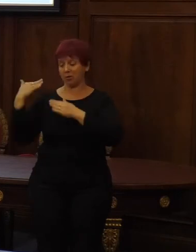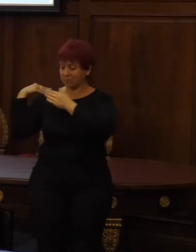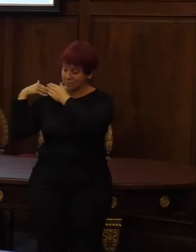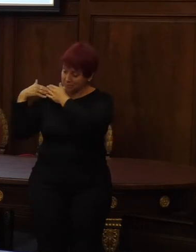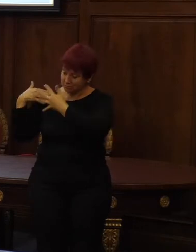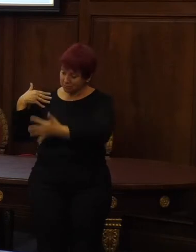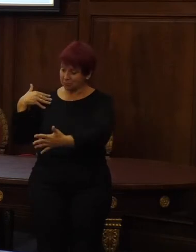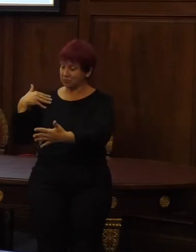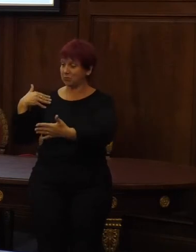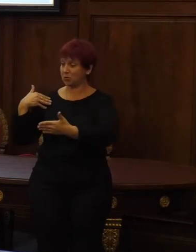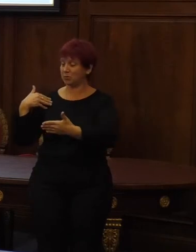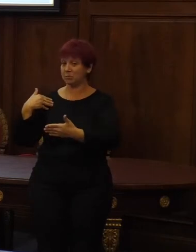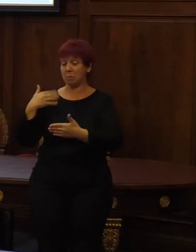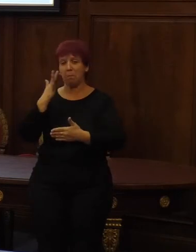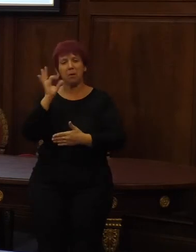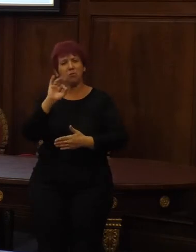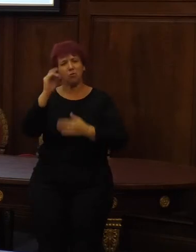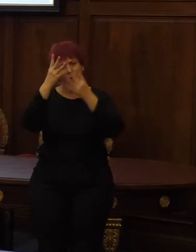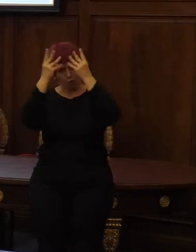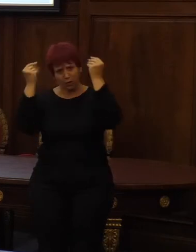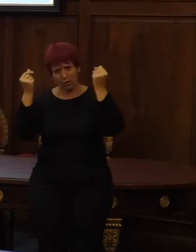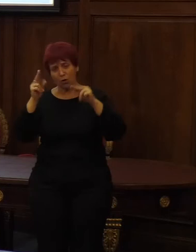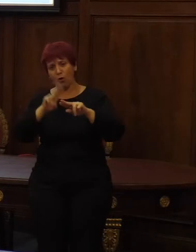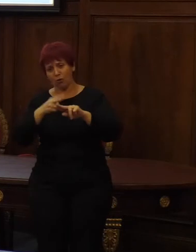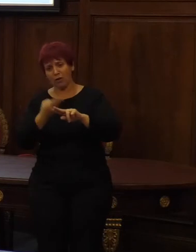Perdón, me olvidé de algo. Y arrancamos nuevo.